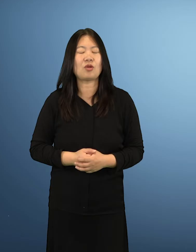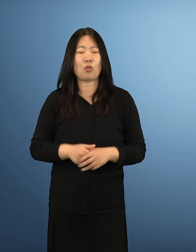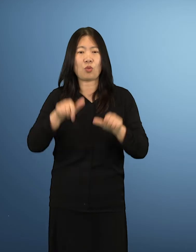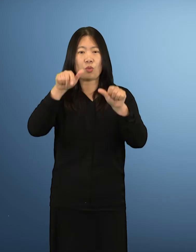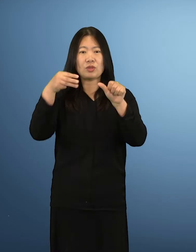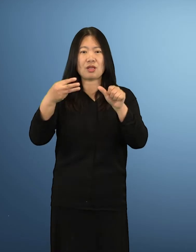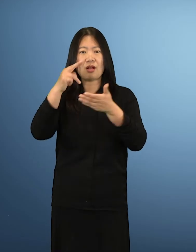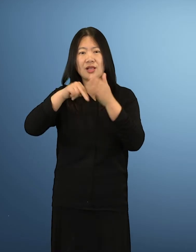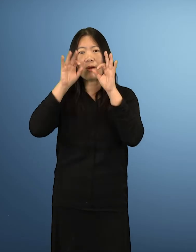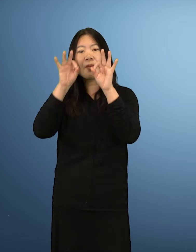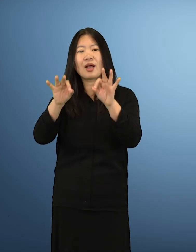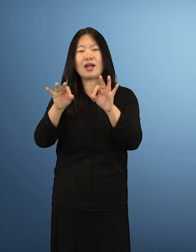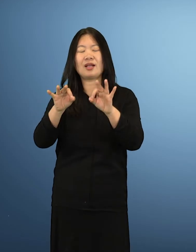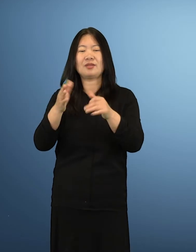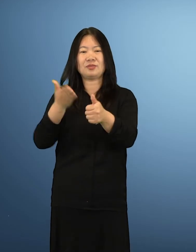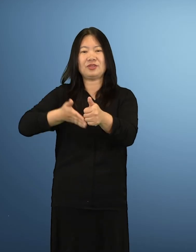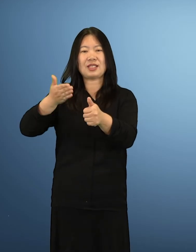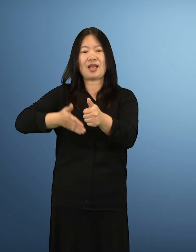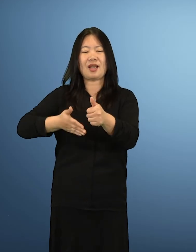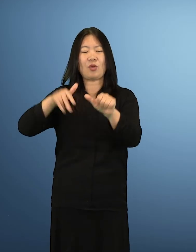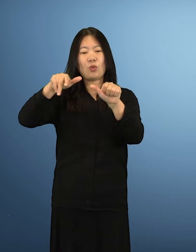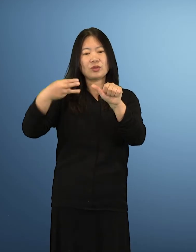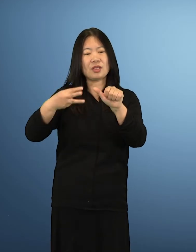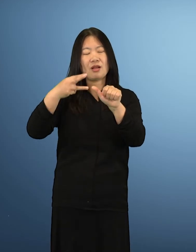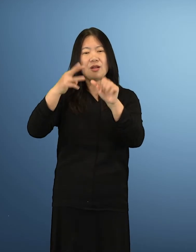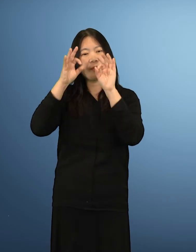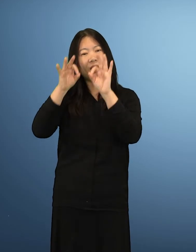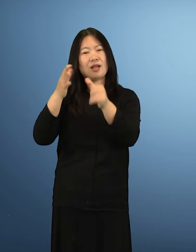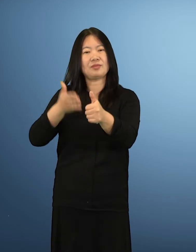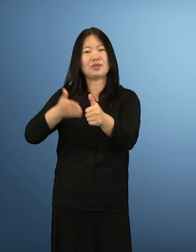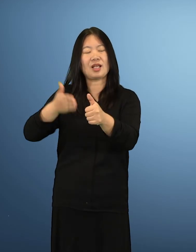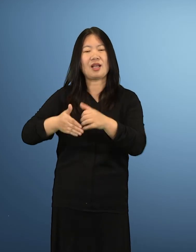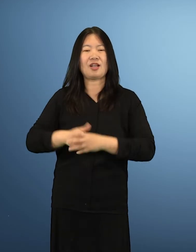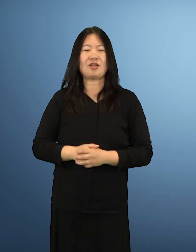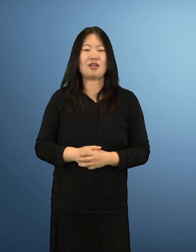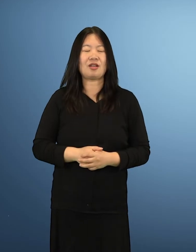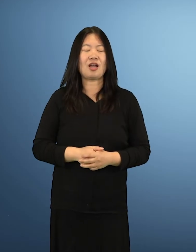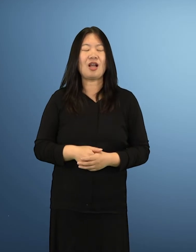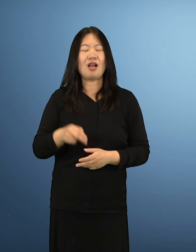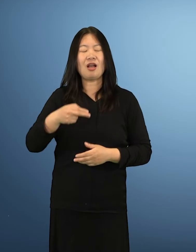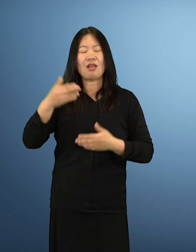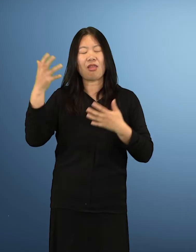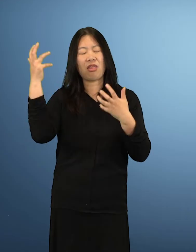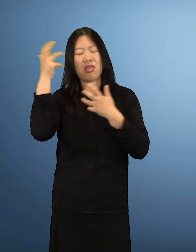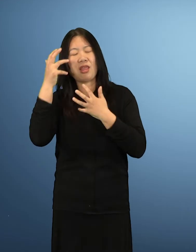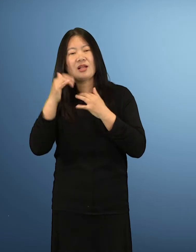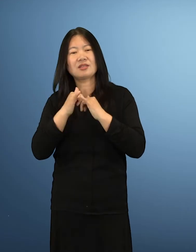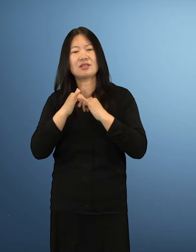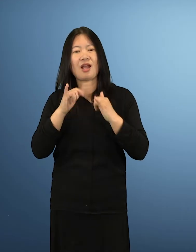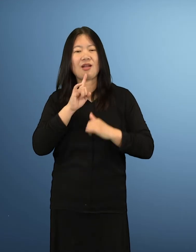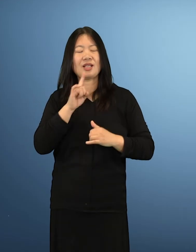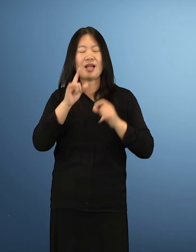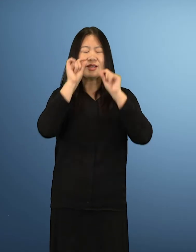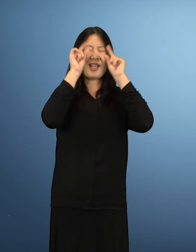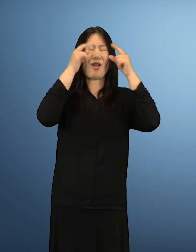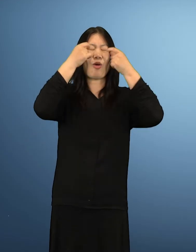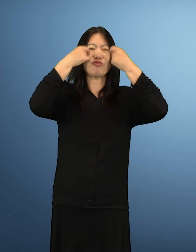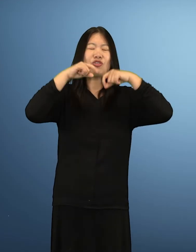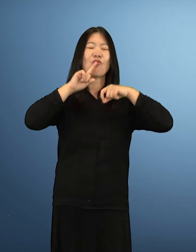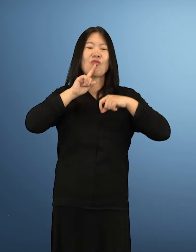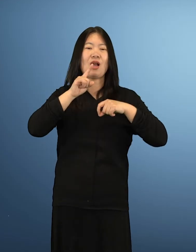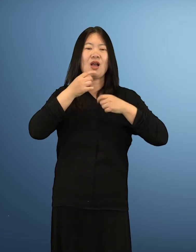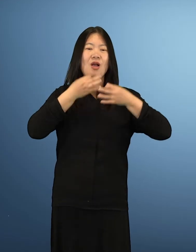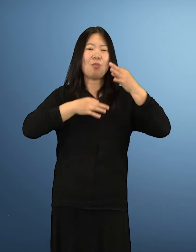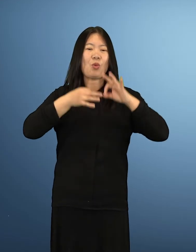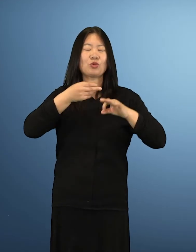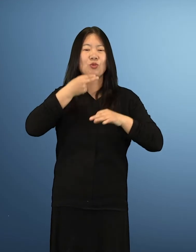5절을 볼까요? 5절. 5절을 보시면 취하는 자들아 너희는 깨울지어다,